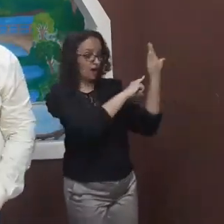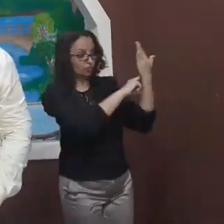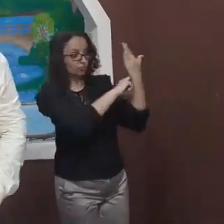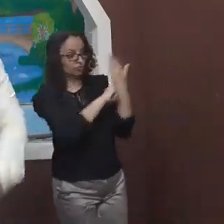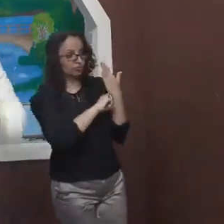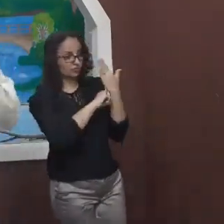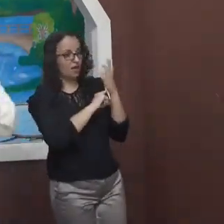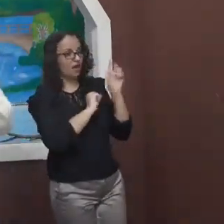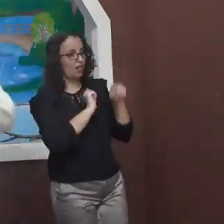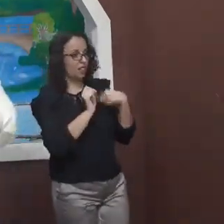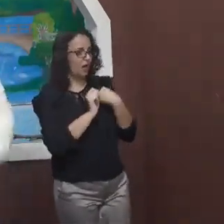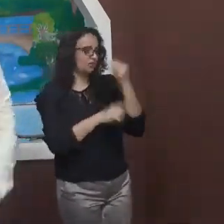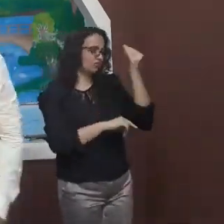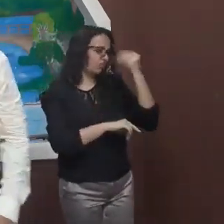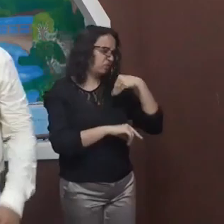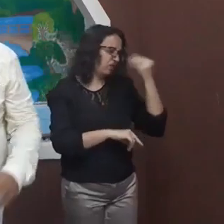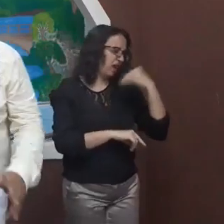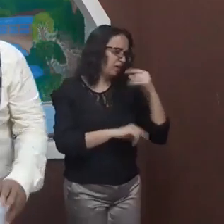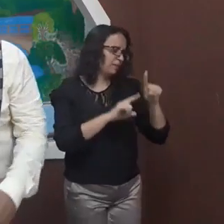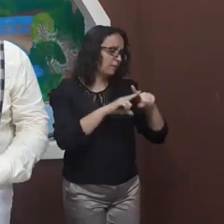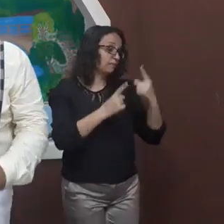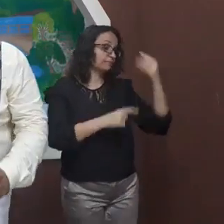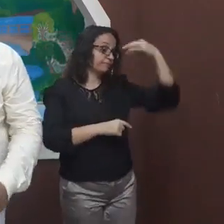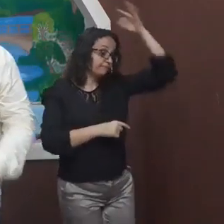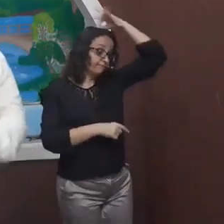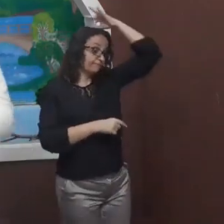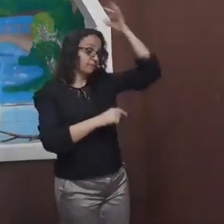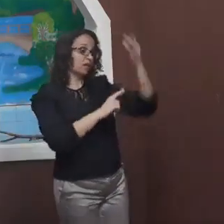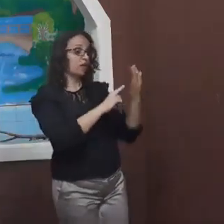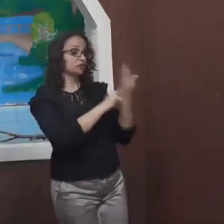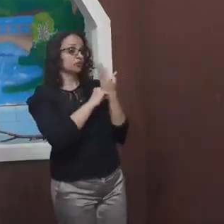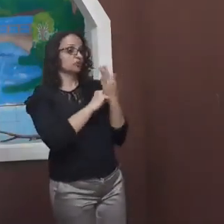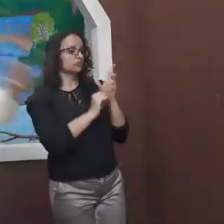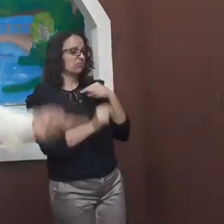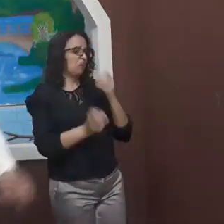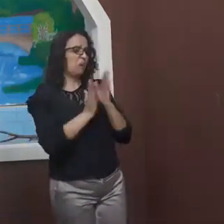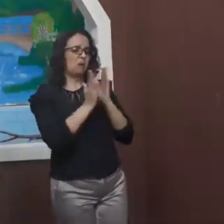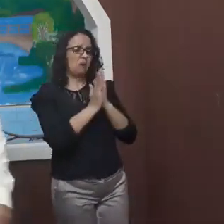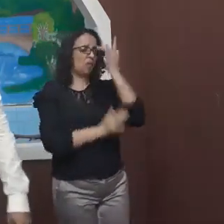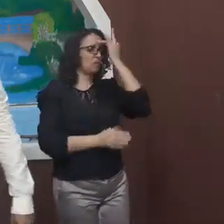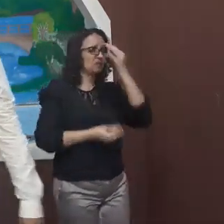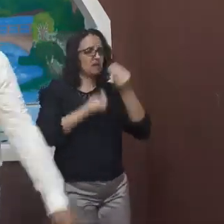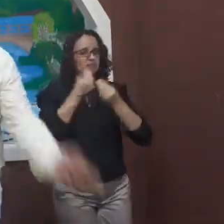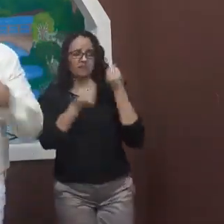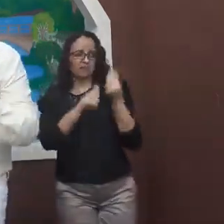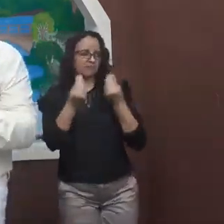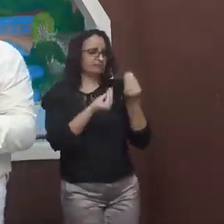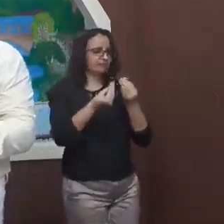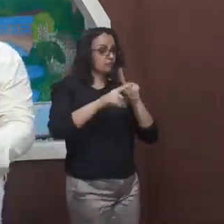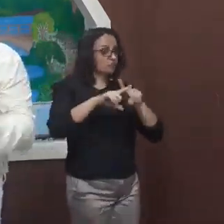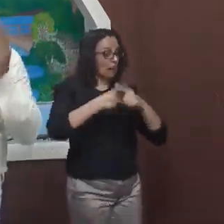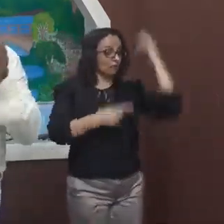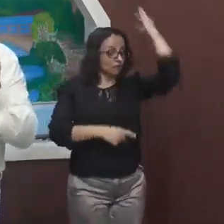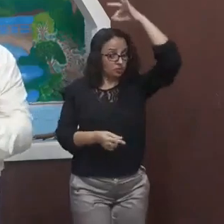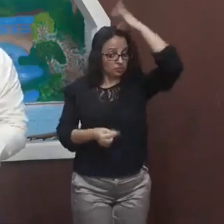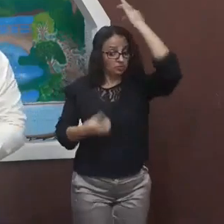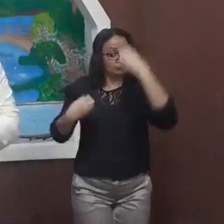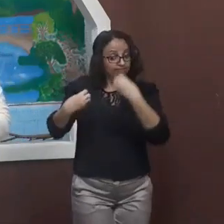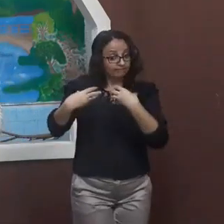fraqueza. Então o Espírito nos ajuda. Pois não sabemos como orar, é verdade, nós não sabemos como orar, mas o próprio